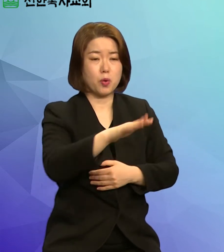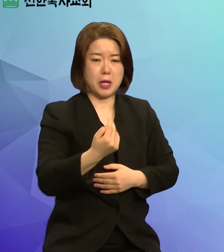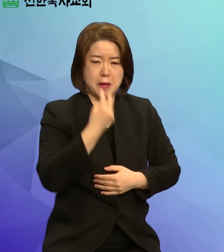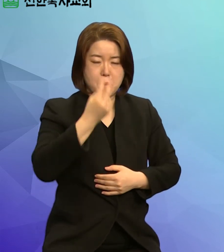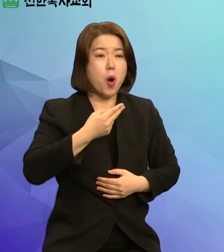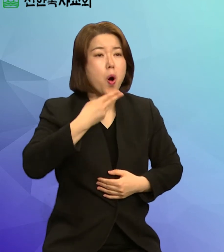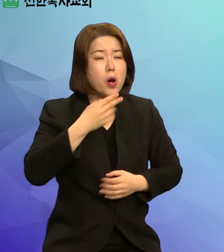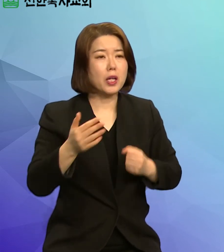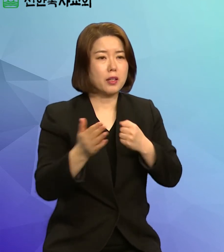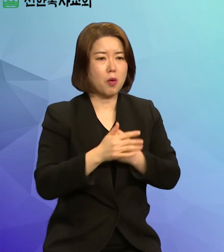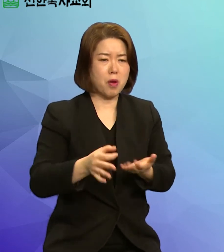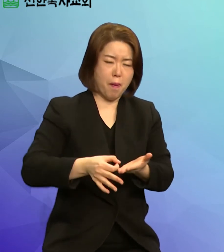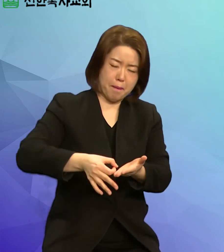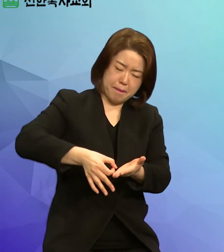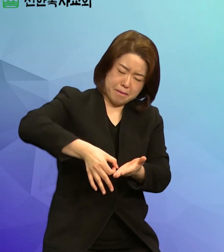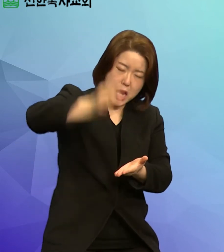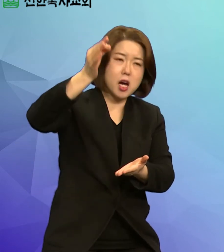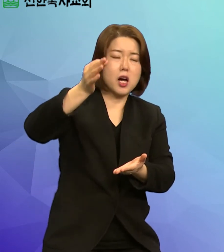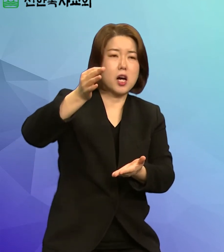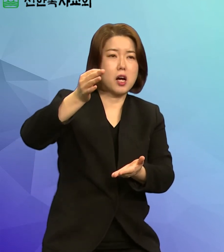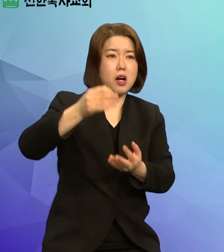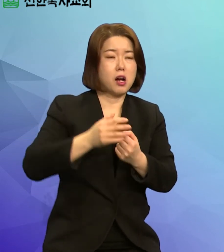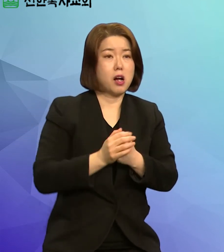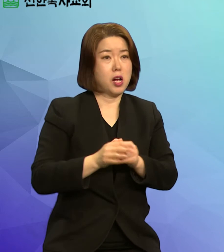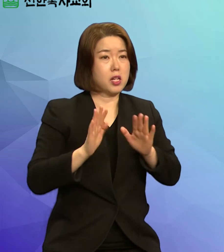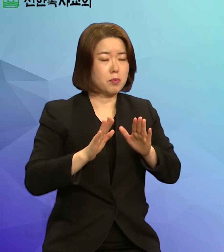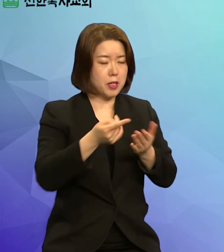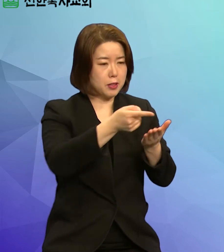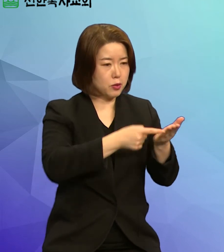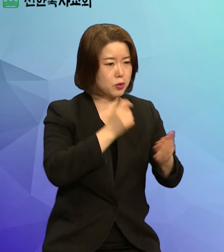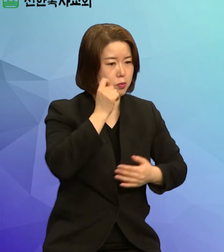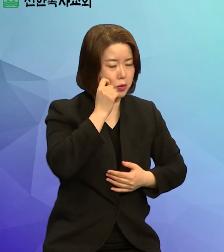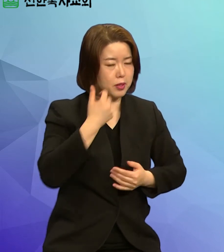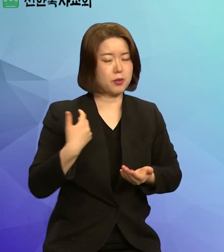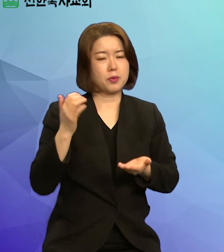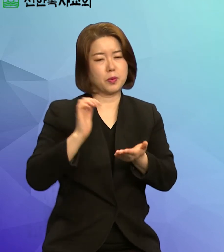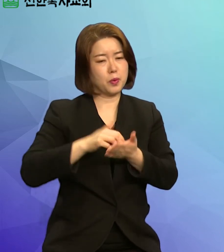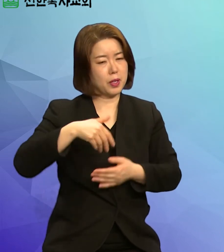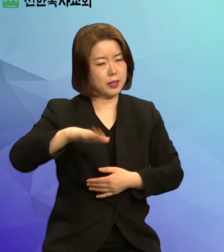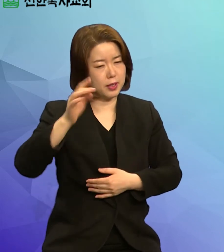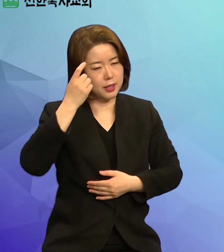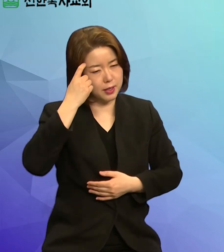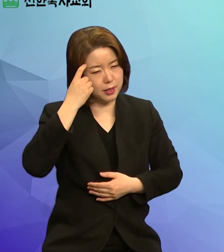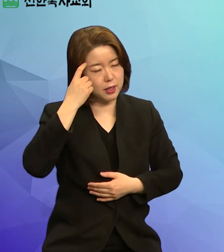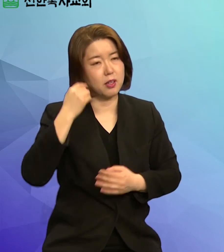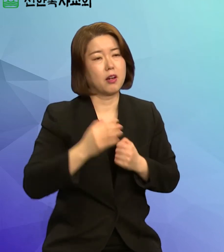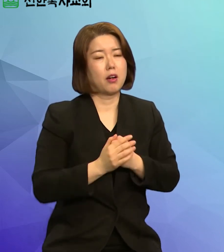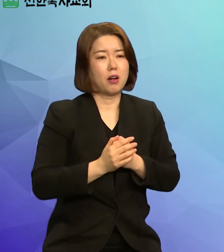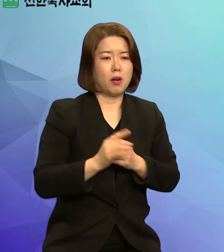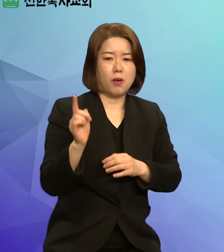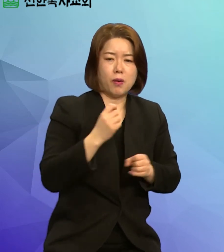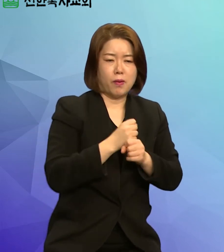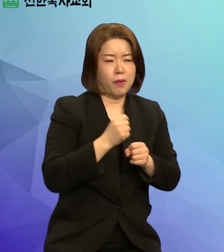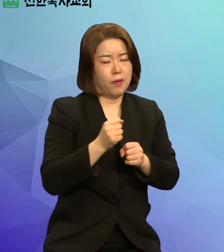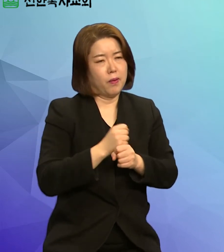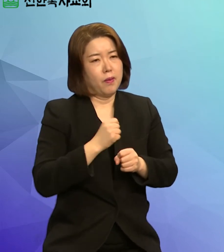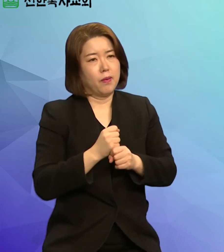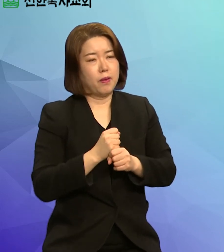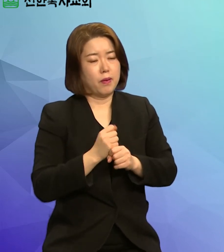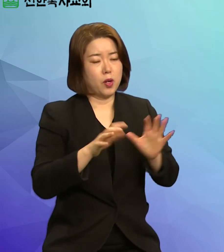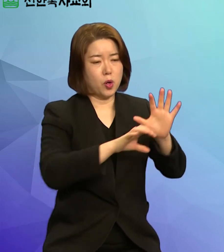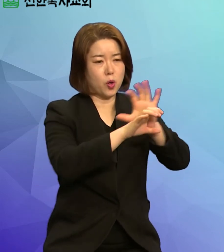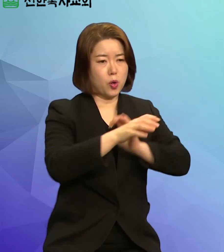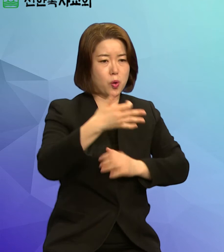없어서 천문학적인 수술비인데 이번은 수술 못하고 돌아가야 하는지, 오도 가도 못하고 코로나